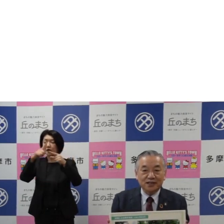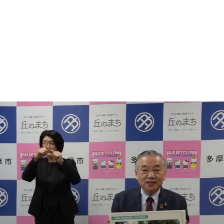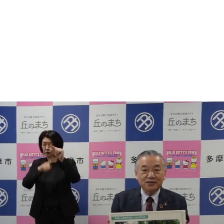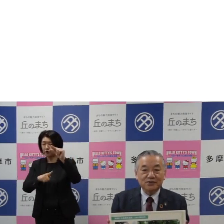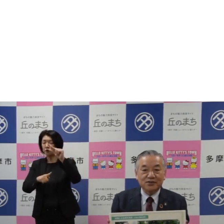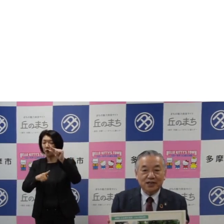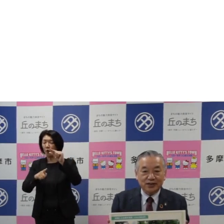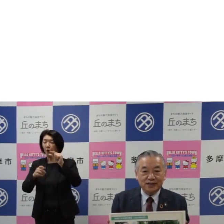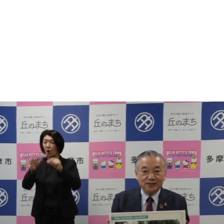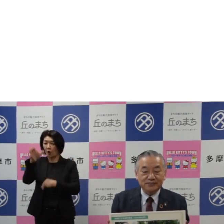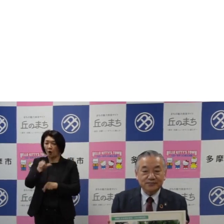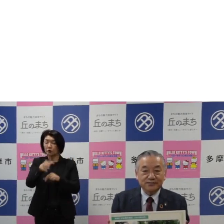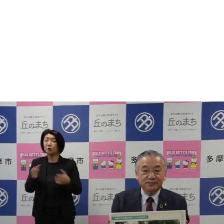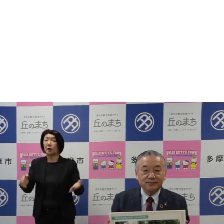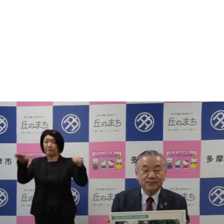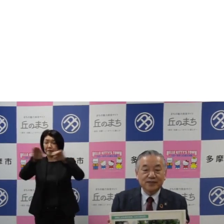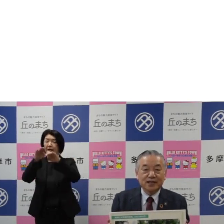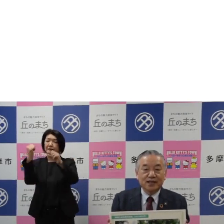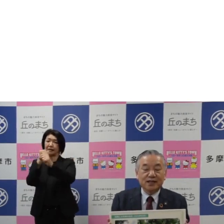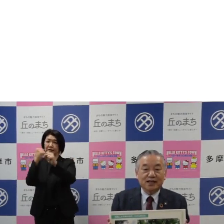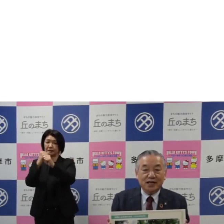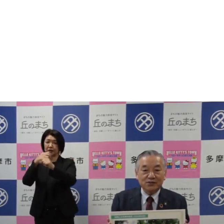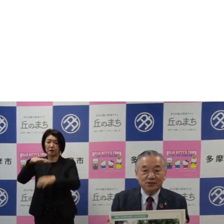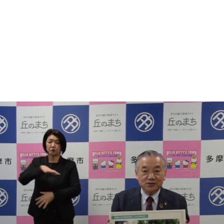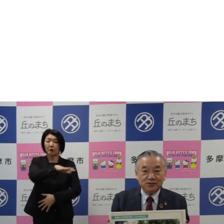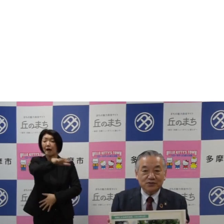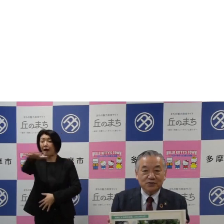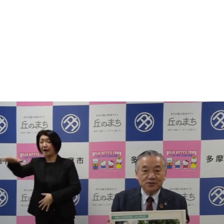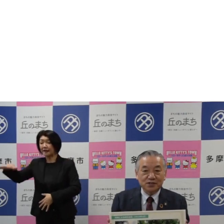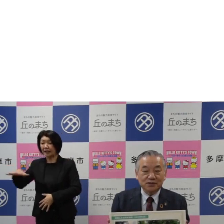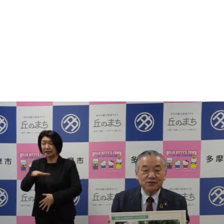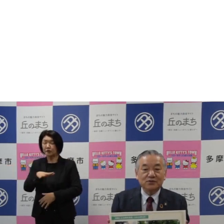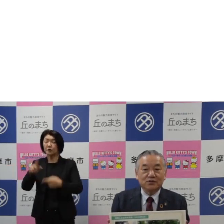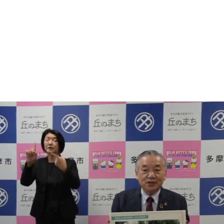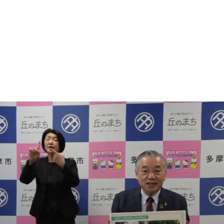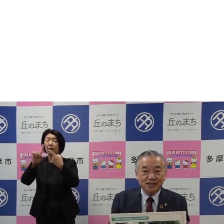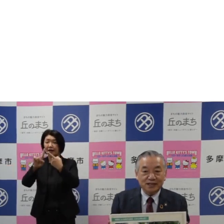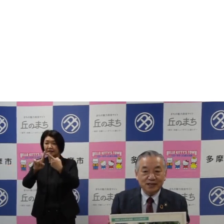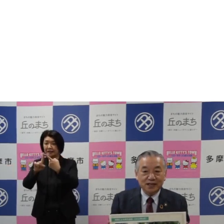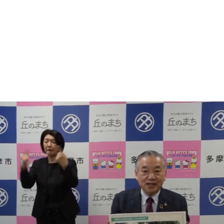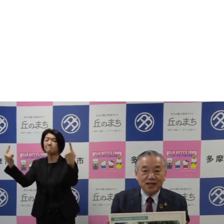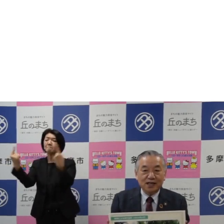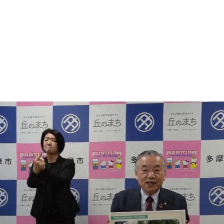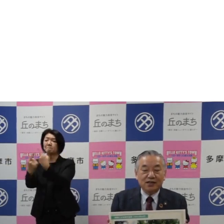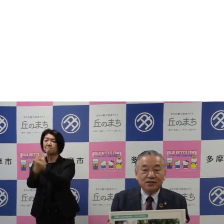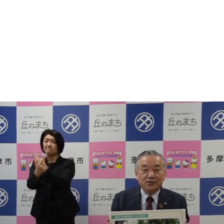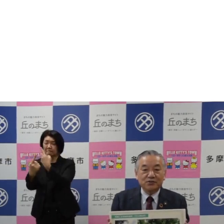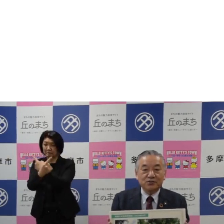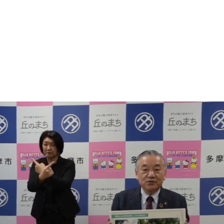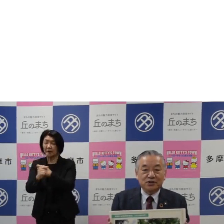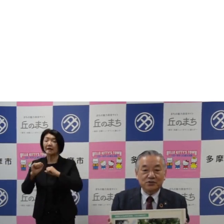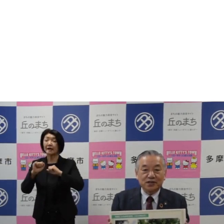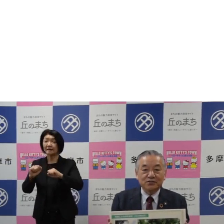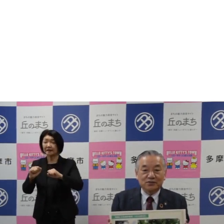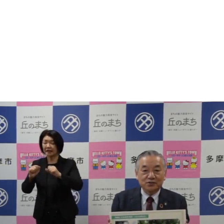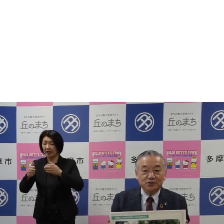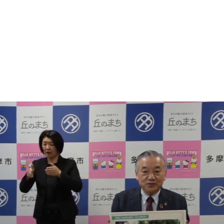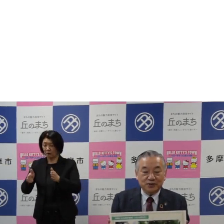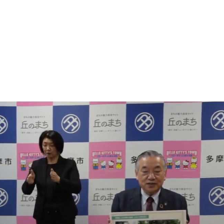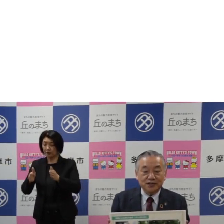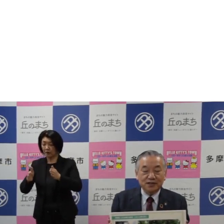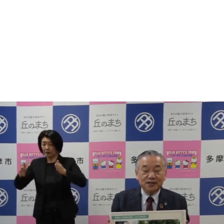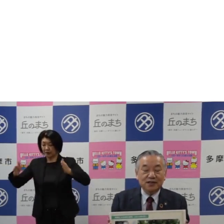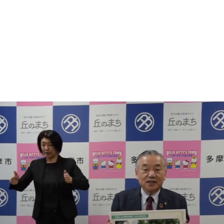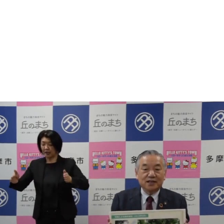館の建設と合わせ街路地の更新を行い、遊歩道を広げる工